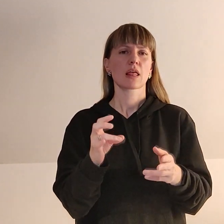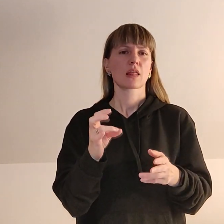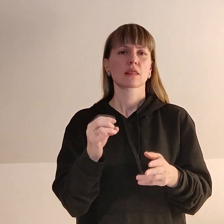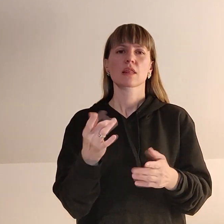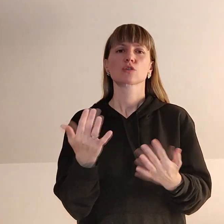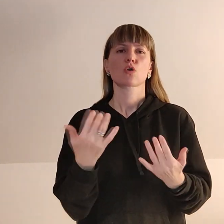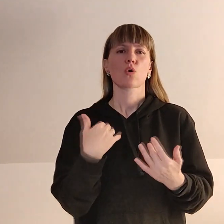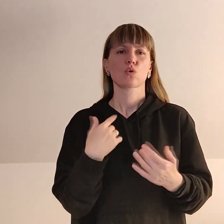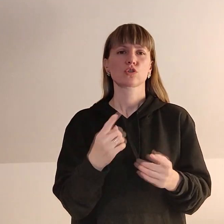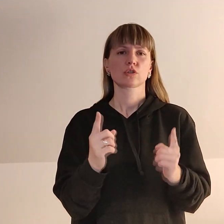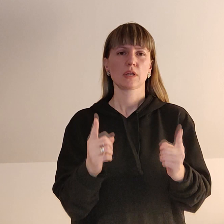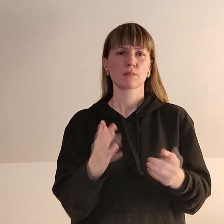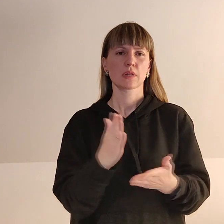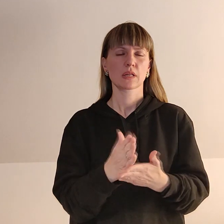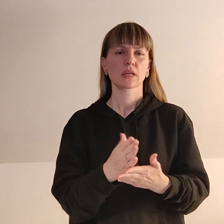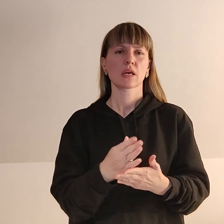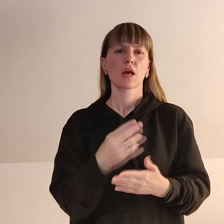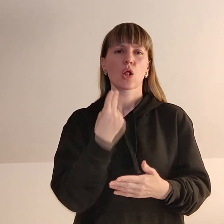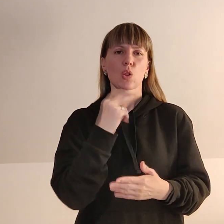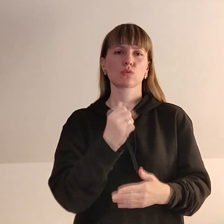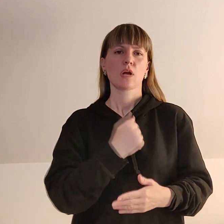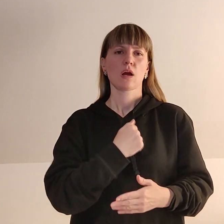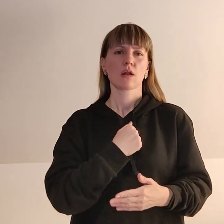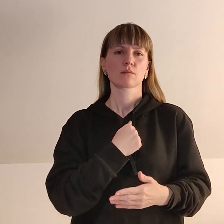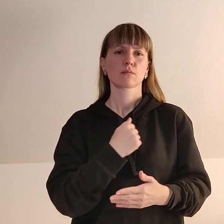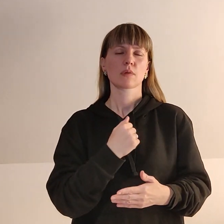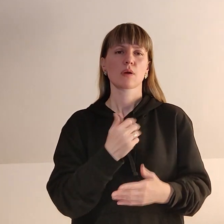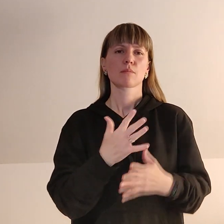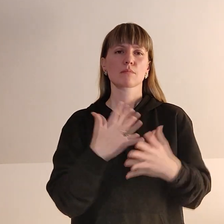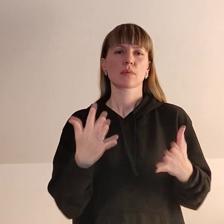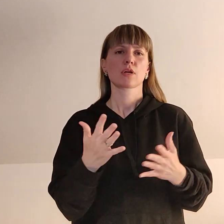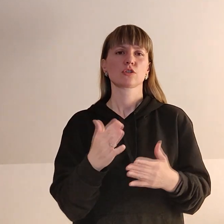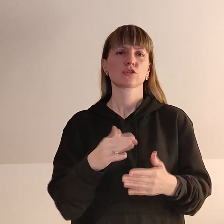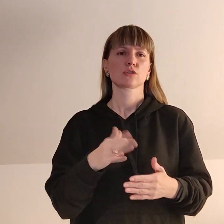йде. Нехай краще нашим військовим більше дістанеться.